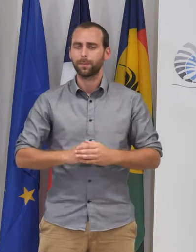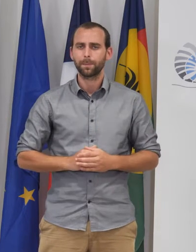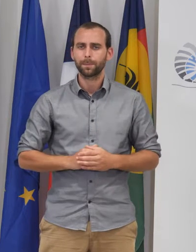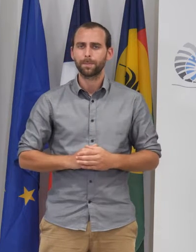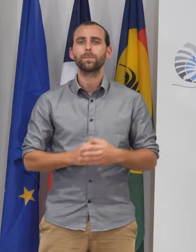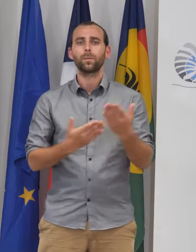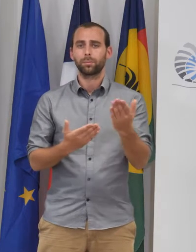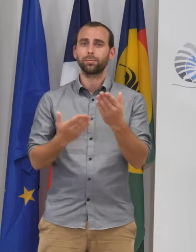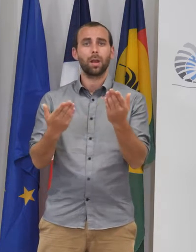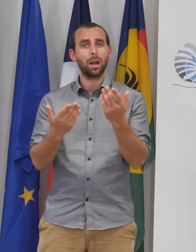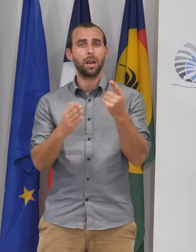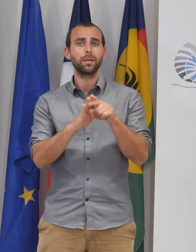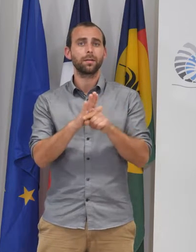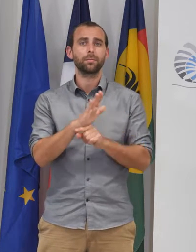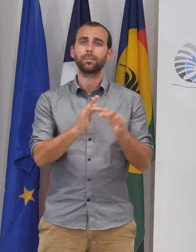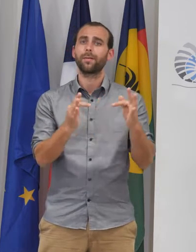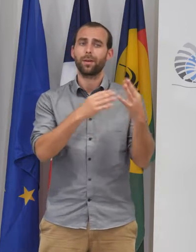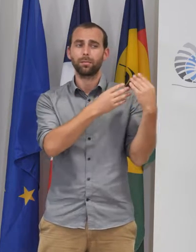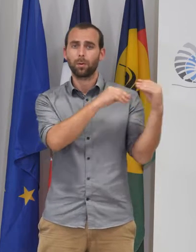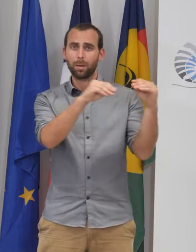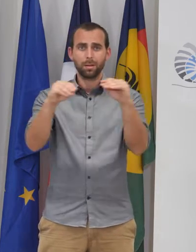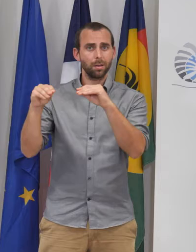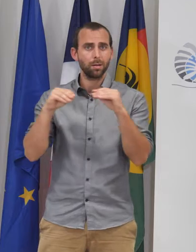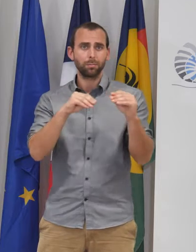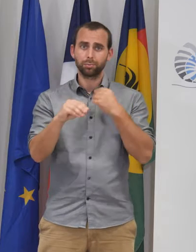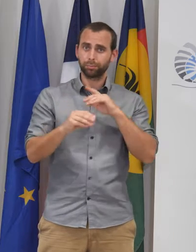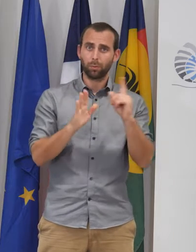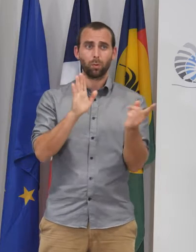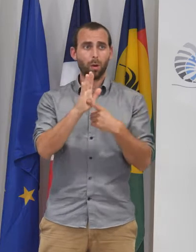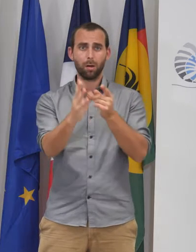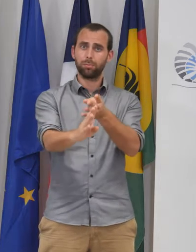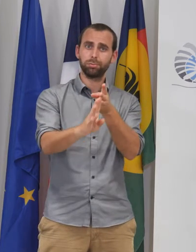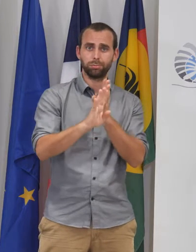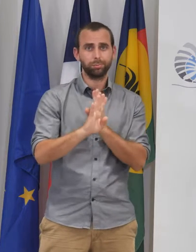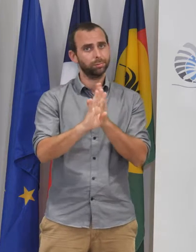de restreindre la liste des commerces autorisés à recevoir du public.